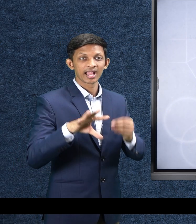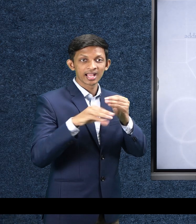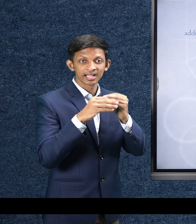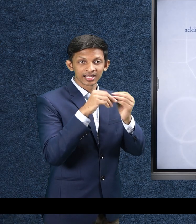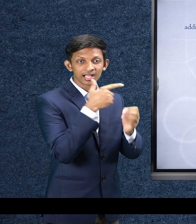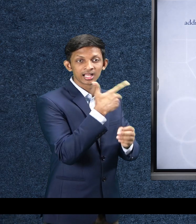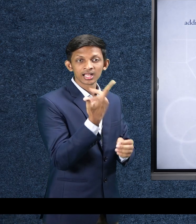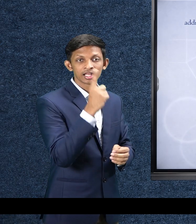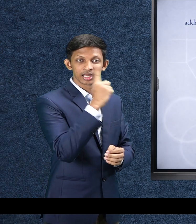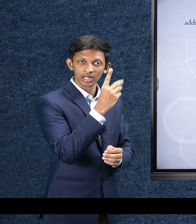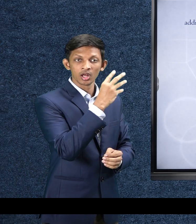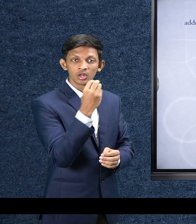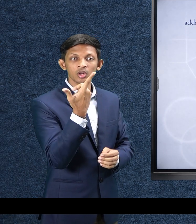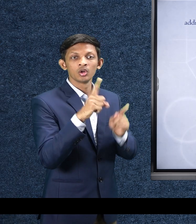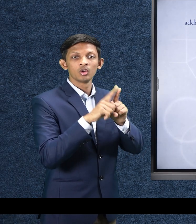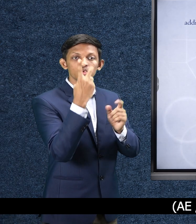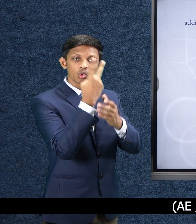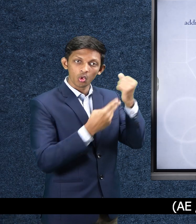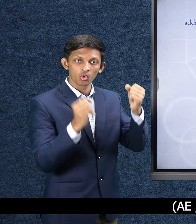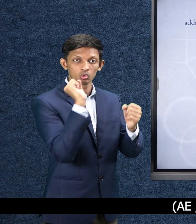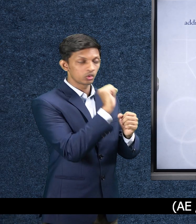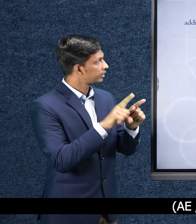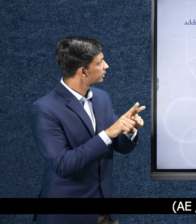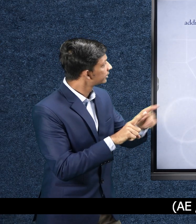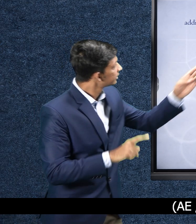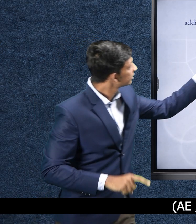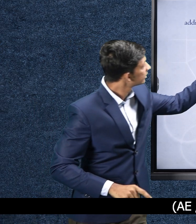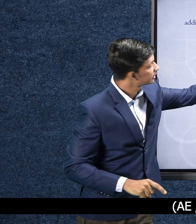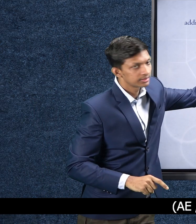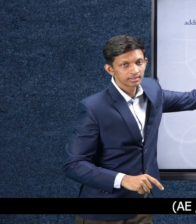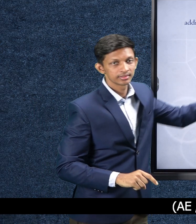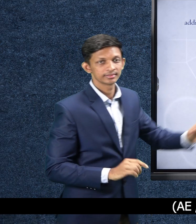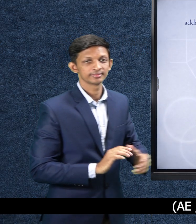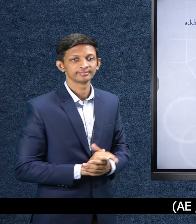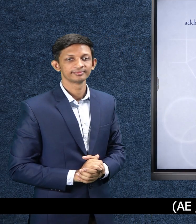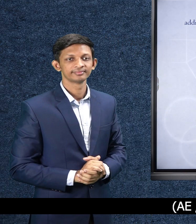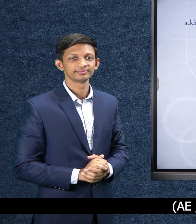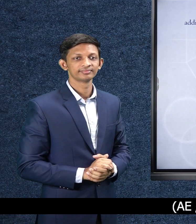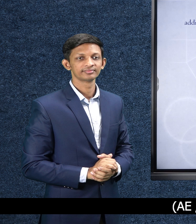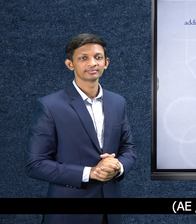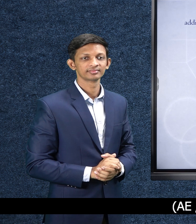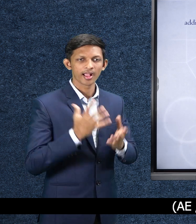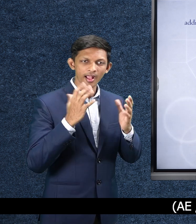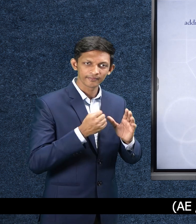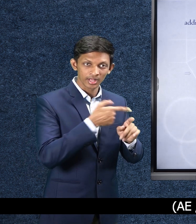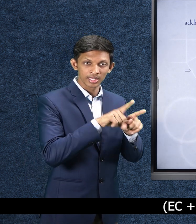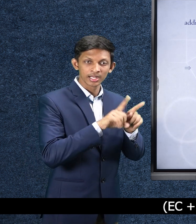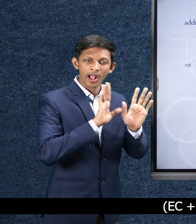दोन्ही बाजूने एक जोडणे AE by EC plus 1 equals to AF plus FC plus 1 gives rise